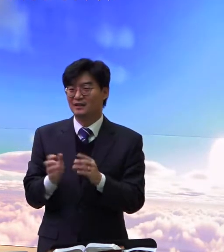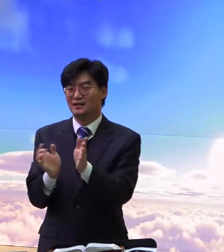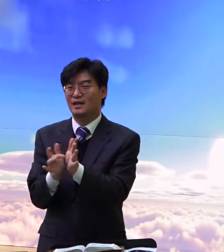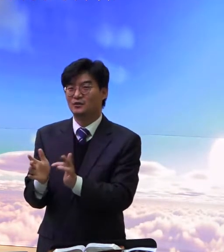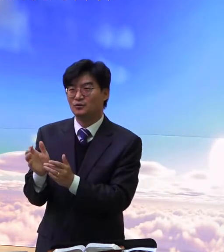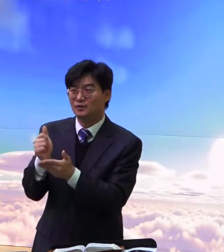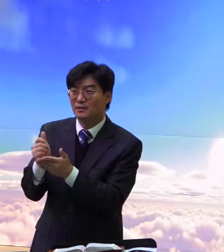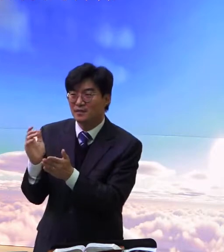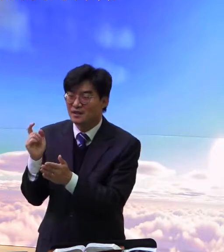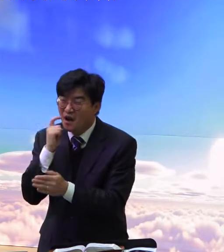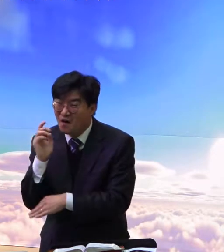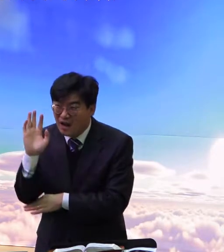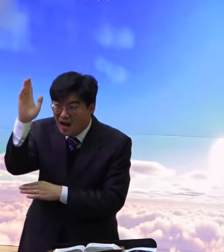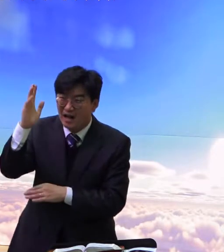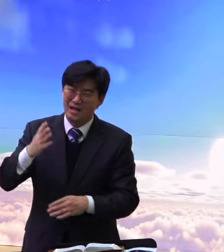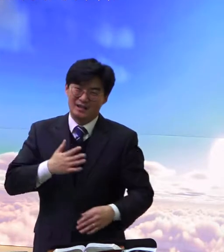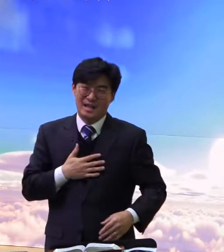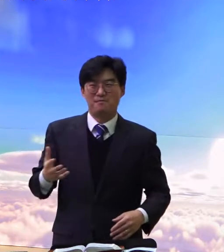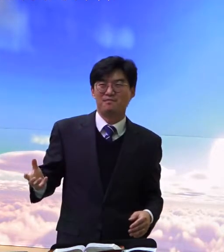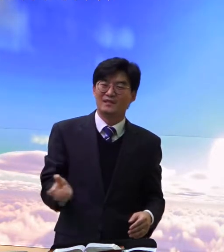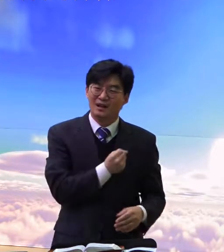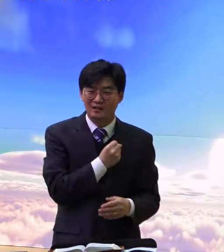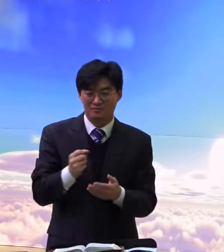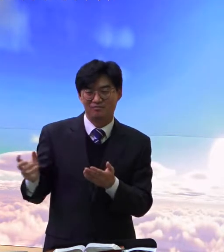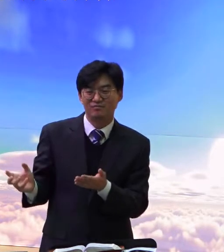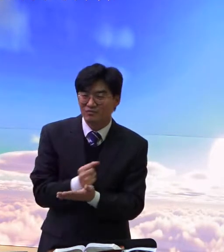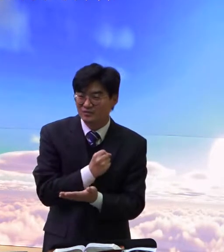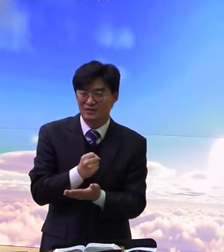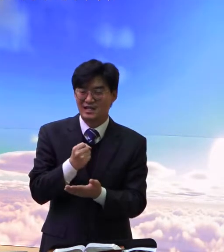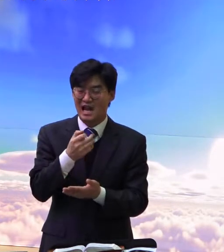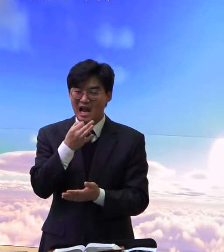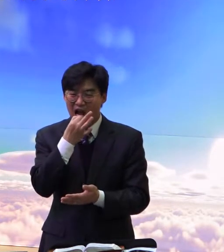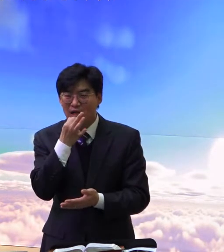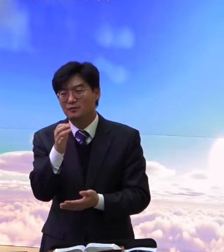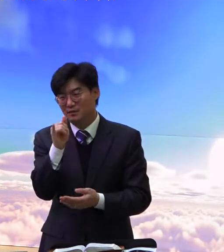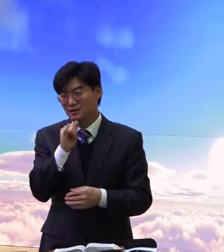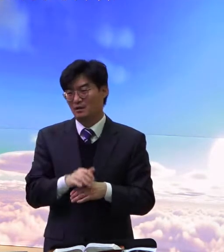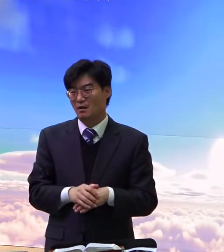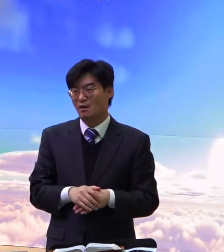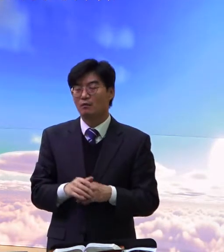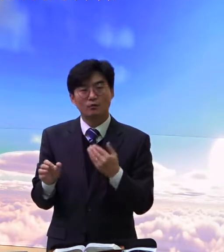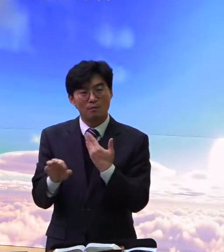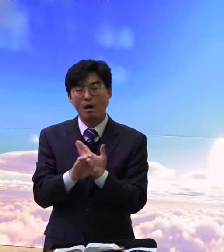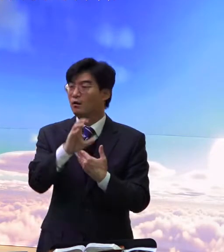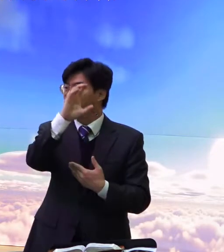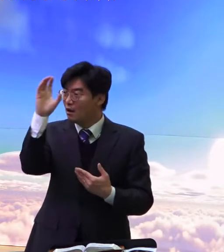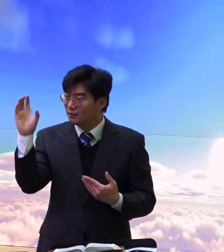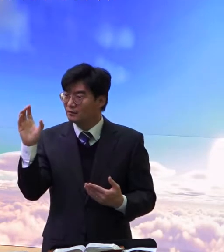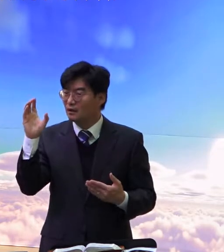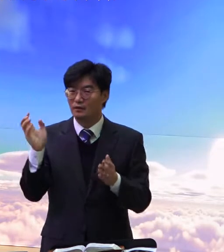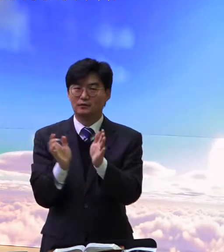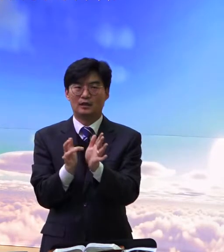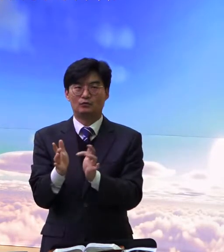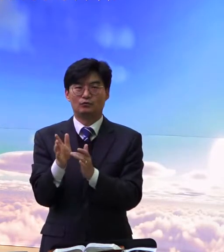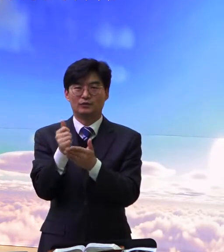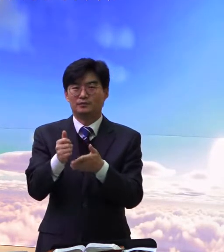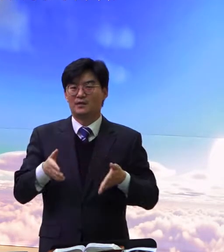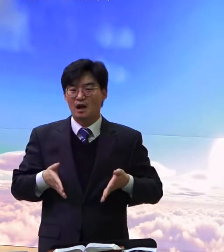영광을 차지하려고 하는 사람들이 있습니다. 이런 사람들의 마음속에는 성탄의 기쁨,